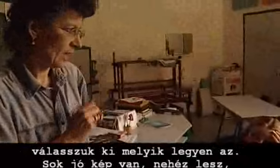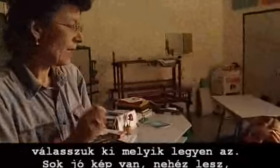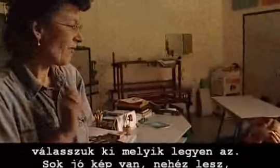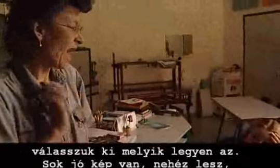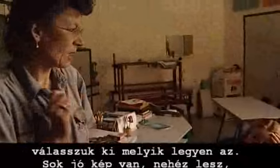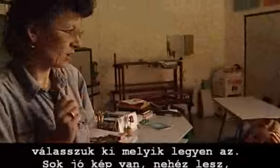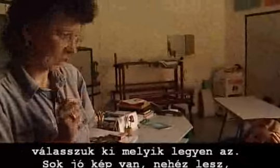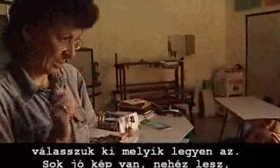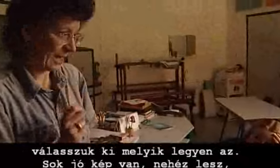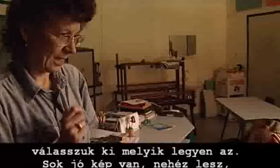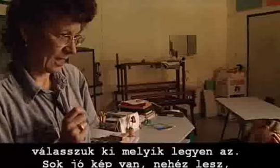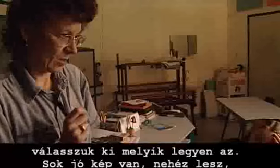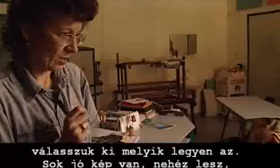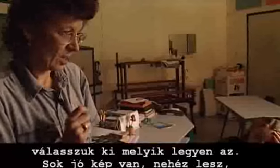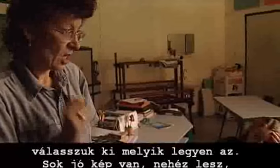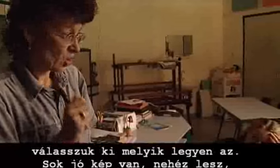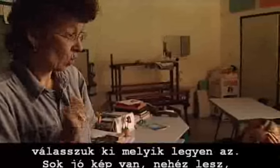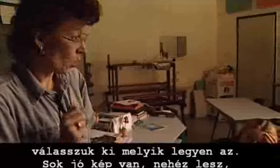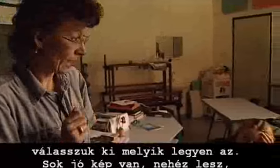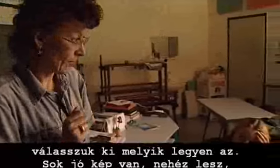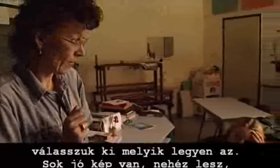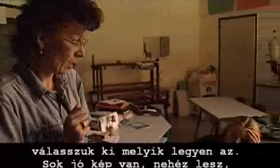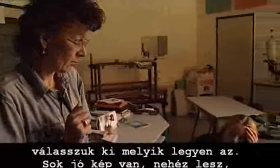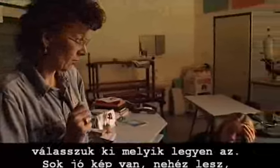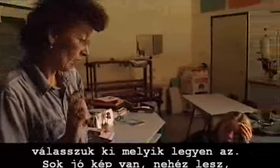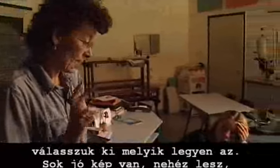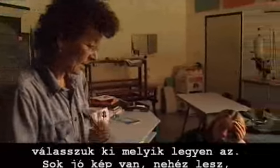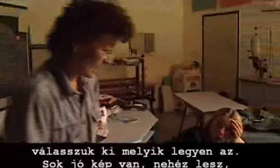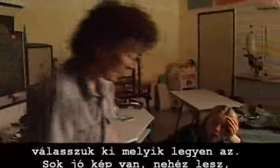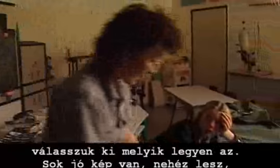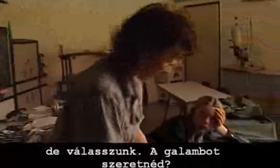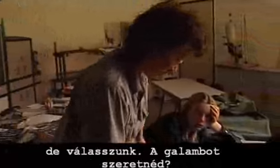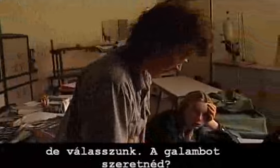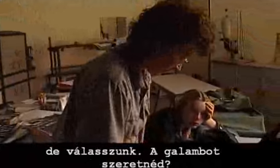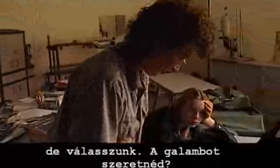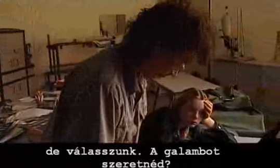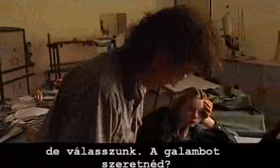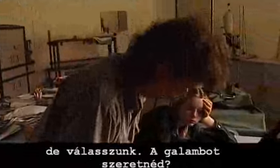egyet, válasszuk ki, melyik legyen az. Sok jó kép van, nehéz lesz, de